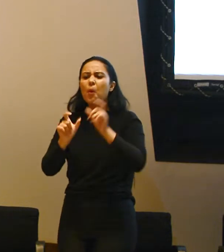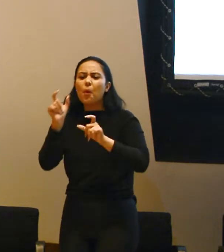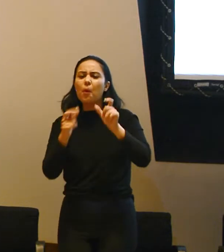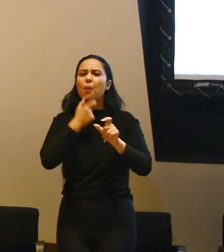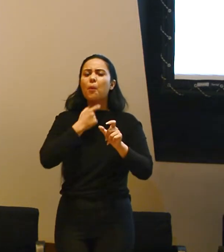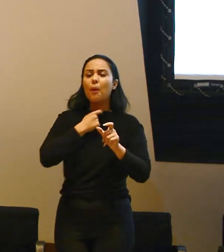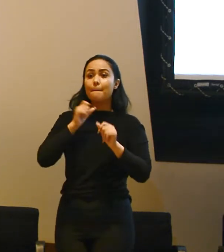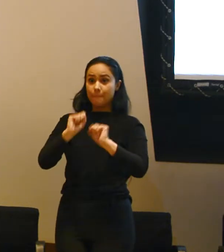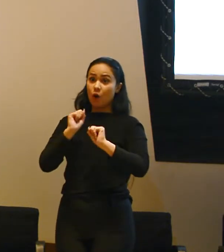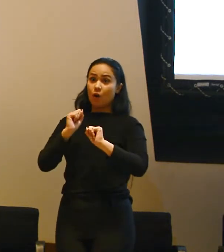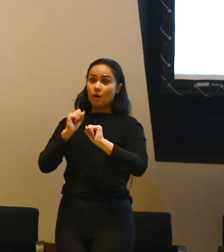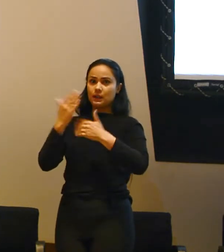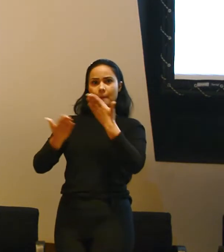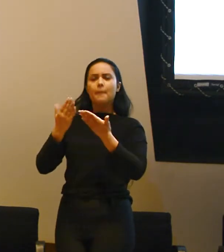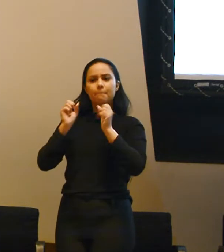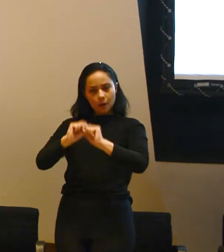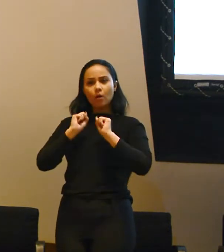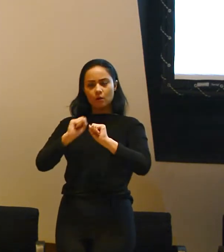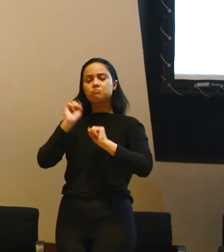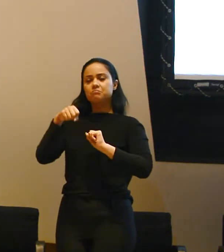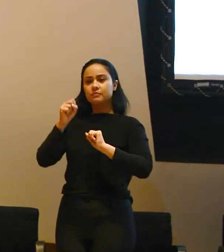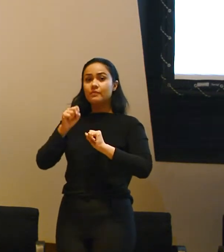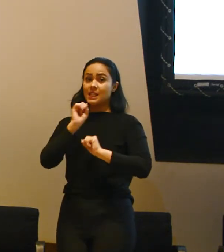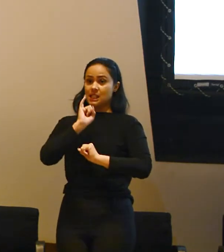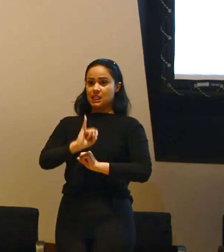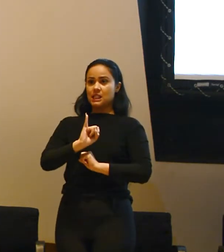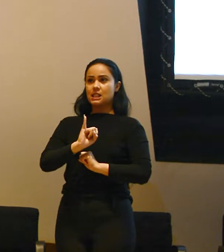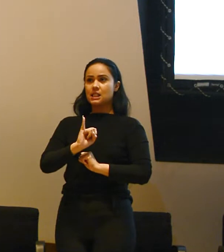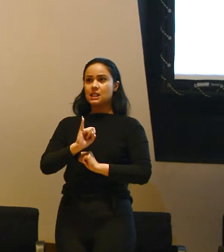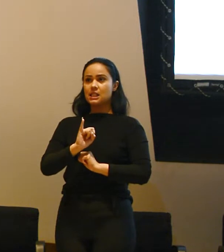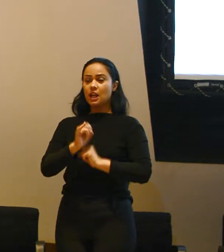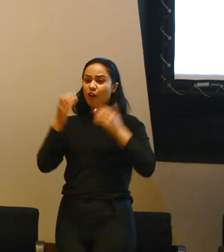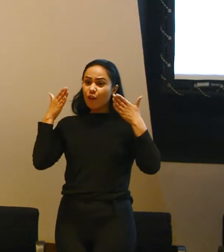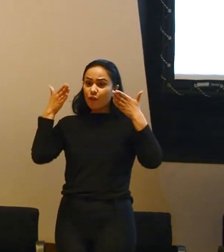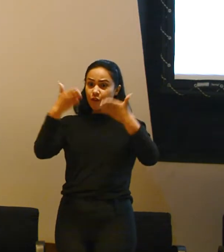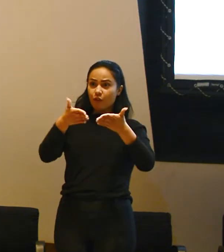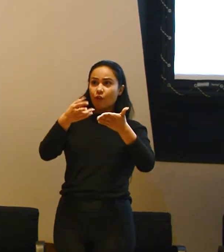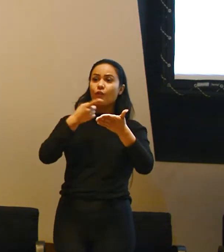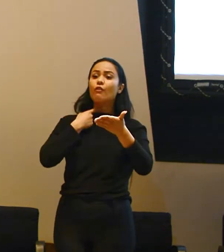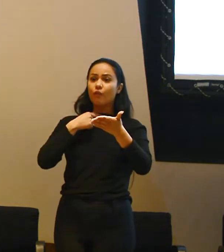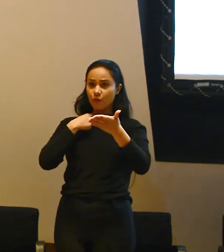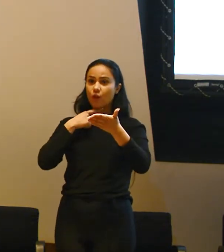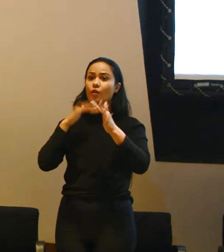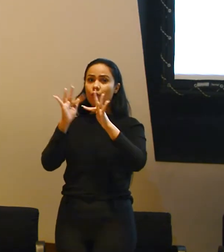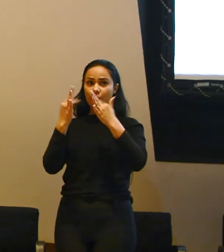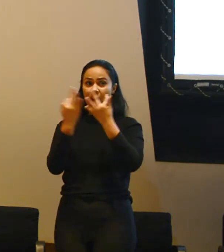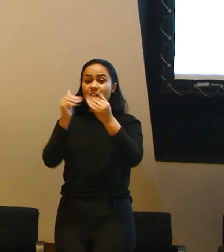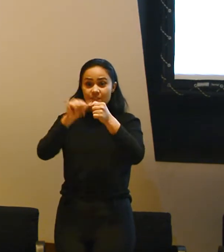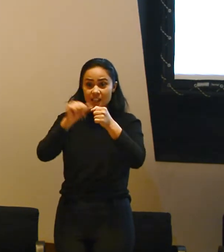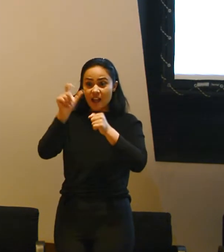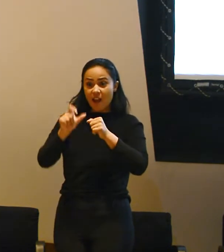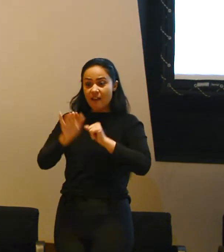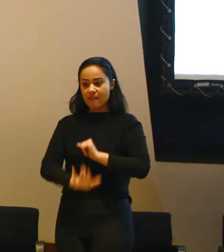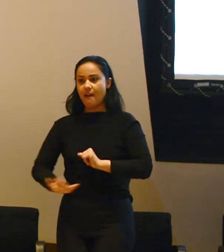pode fazer a terapia? Pode. Só que se a intenção, a vontade da família é fazer com que a